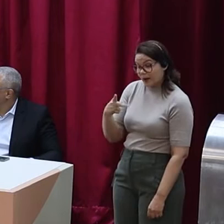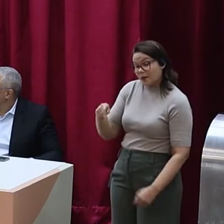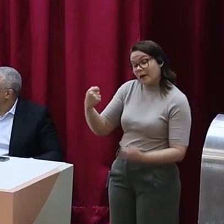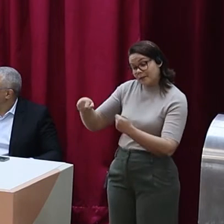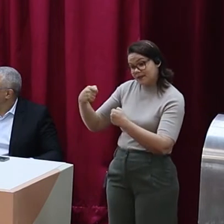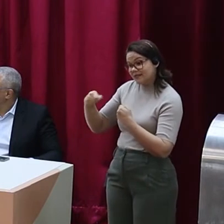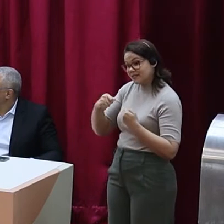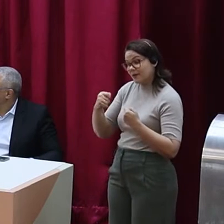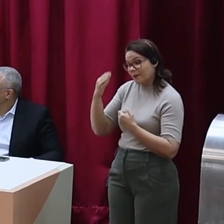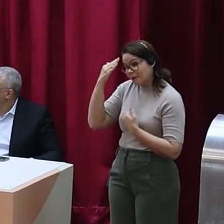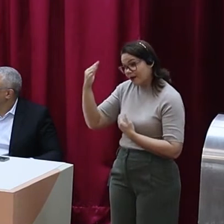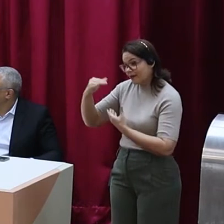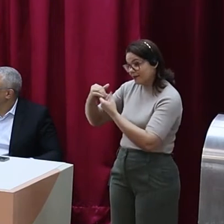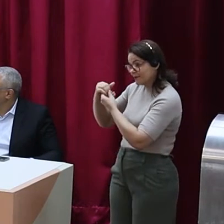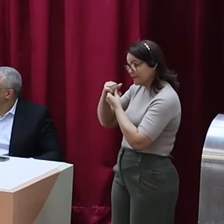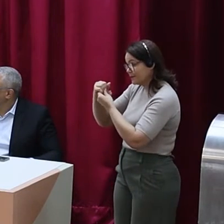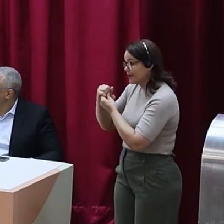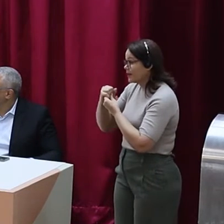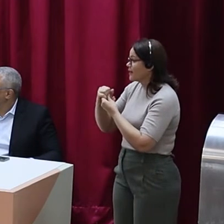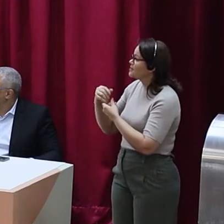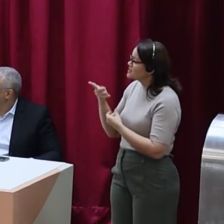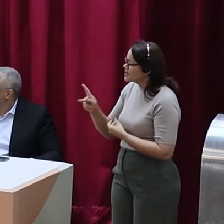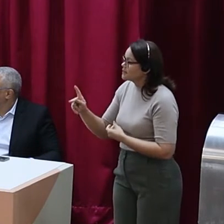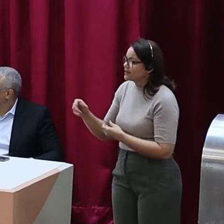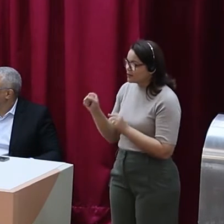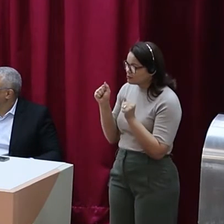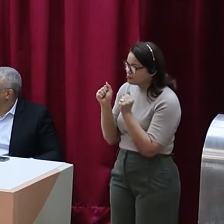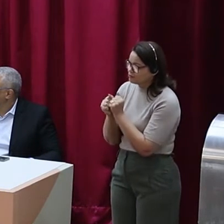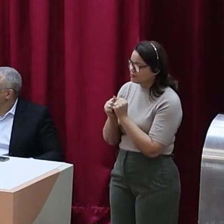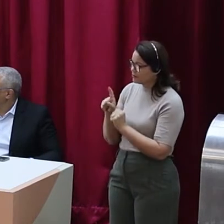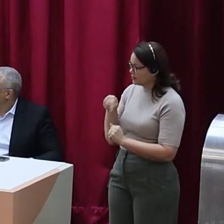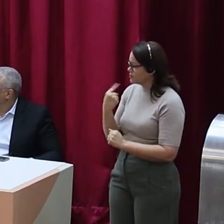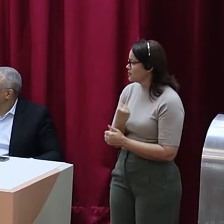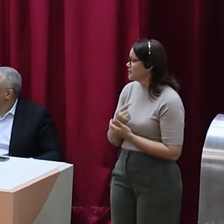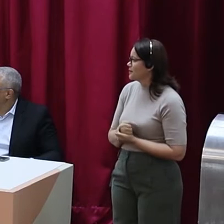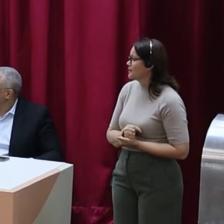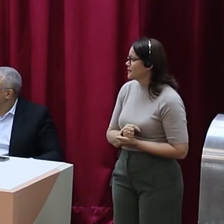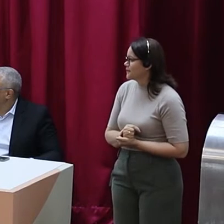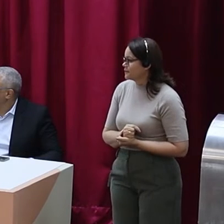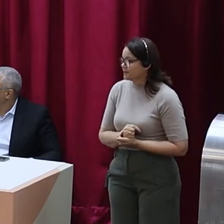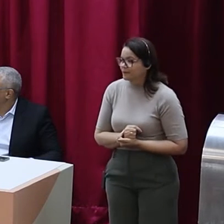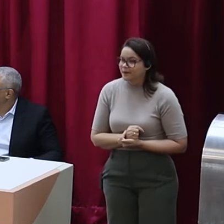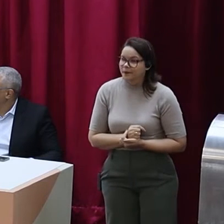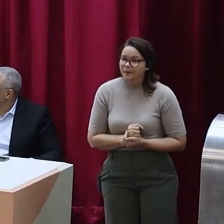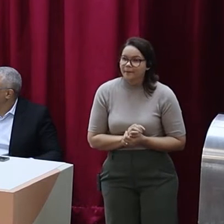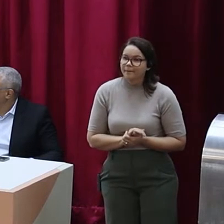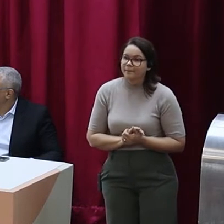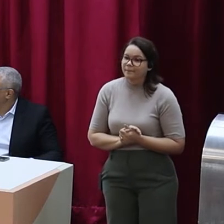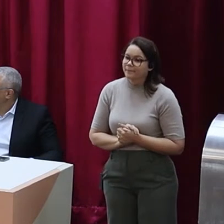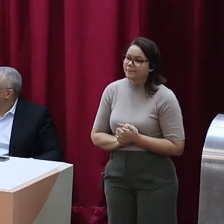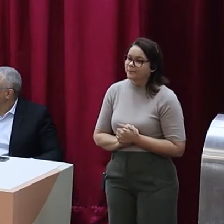extienden. Aguillo de TPM, Jatové, Tañamos a poner como decir, Jatové ahí Tañan Gale Componente o Peiteña Neñe